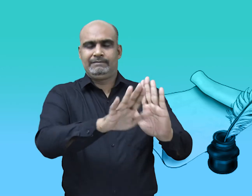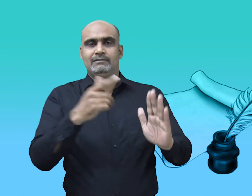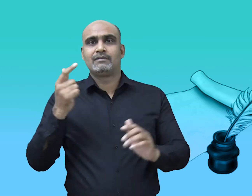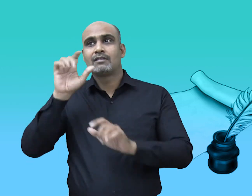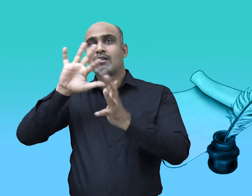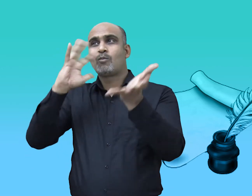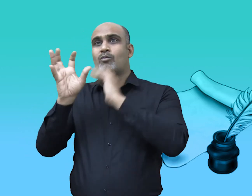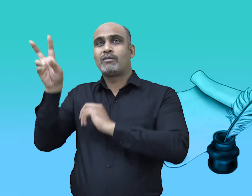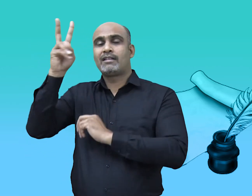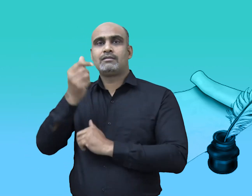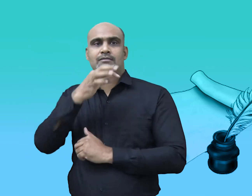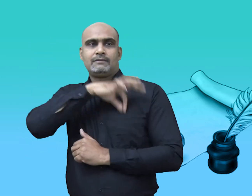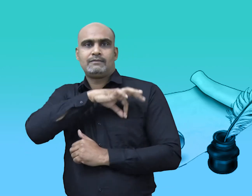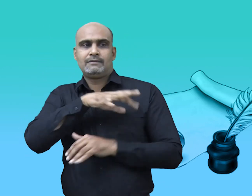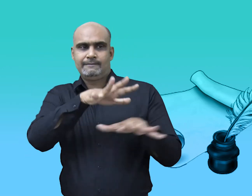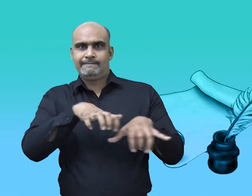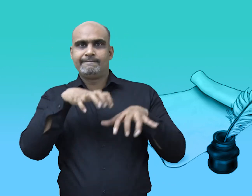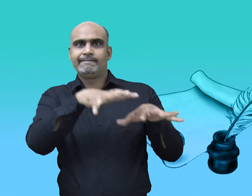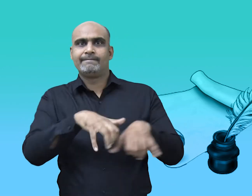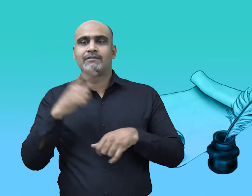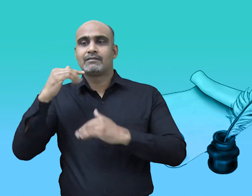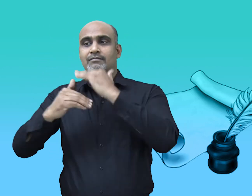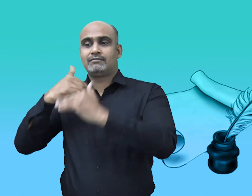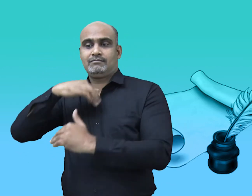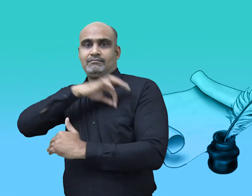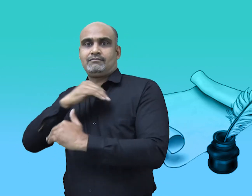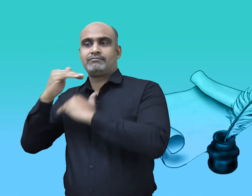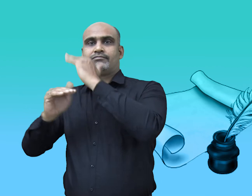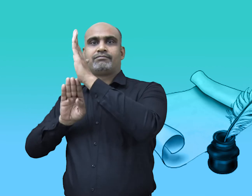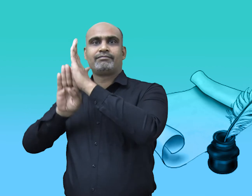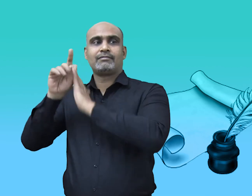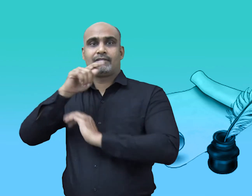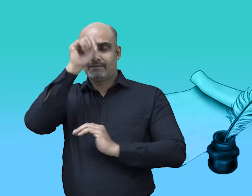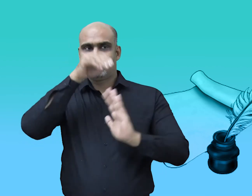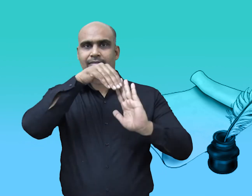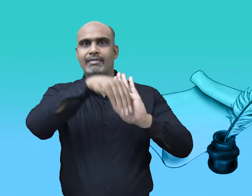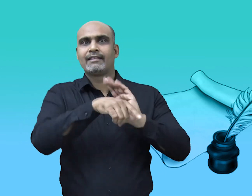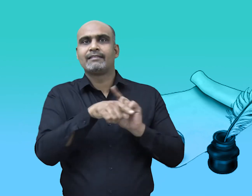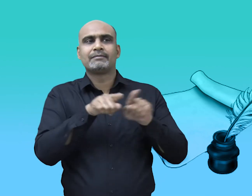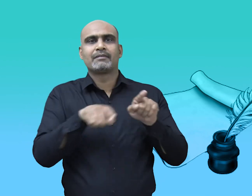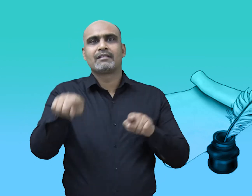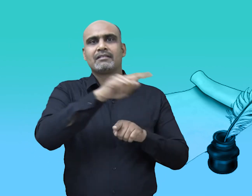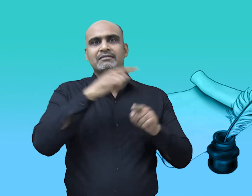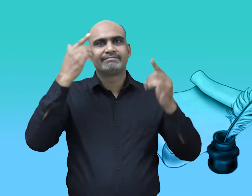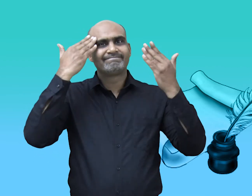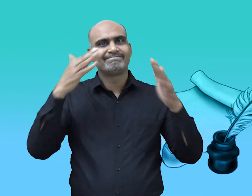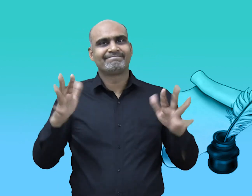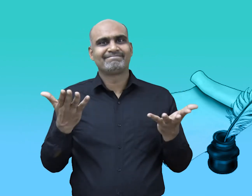पर हमला कर रहे हैं, जिससे केवल बाहरी देशों का लाभ होता है और हमारे देश की अर्थव्यवस्था डगमगा जाती है और लोगों